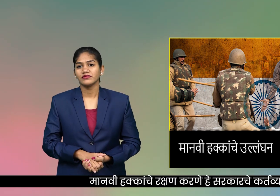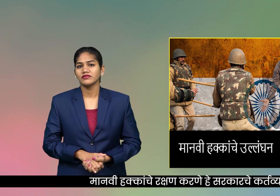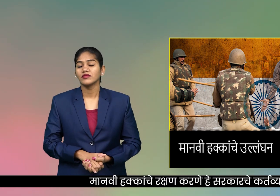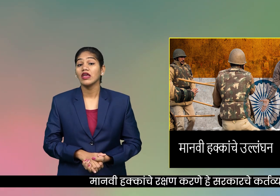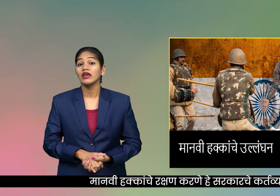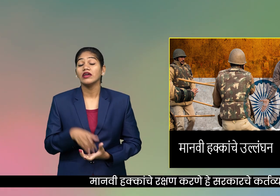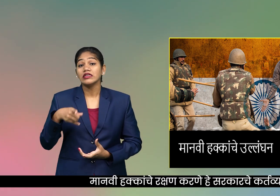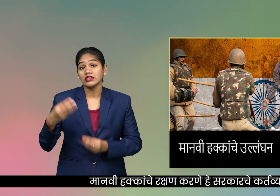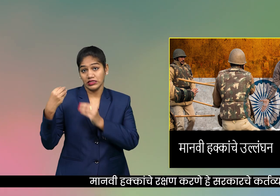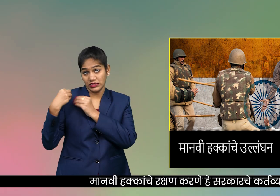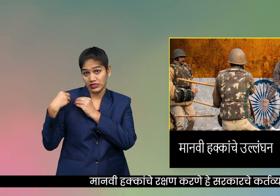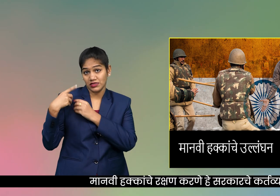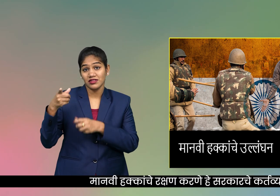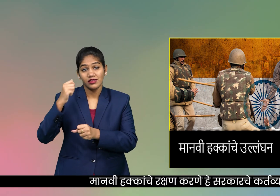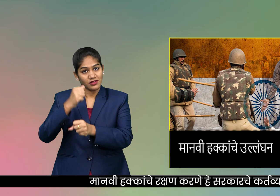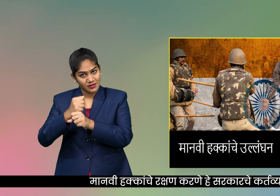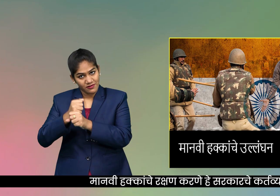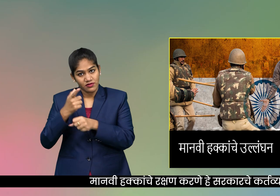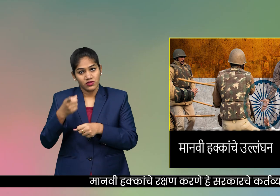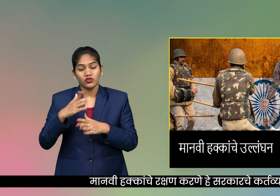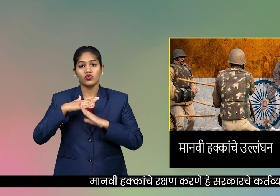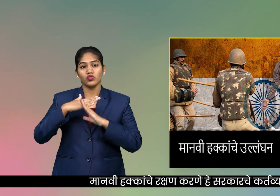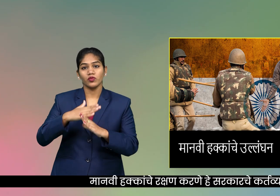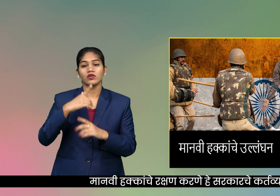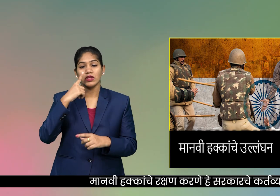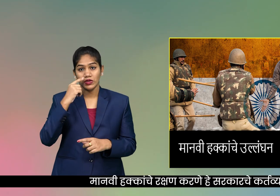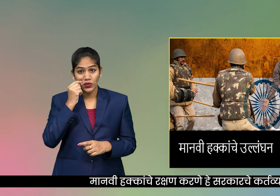मानवी हक्कांचे रक्षण करणे हे सरकाराचे कर्तव्य आहे.